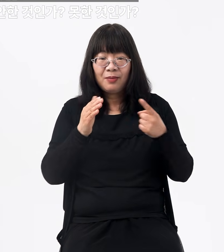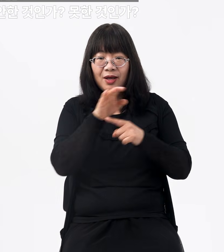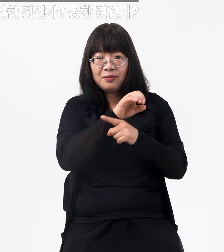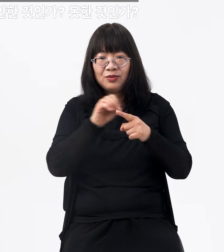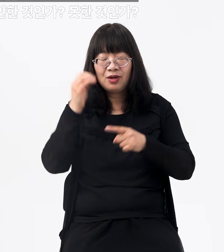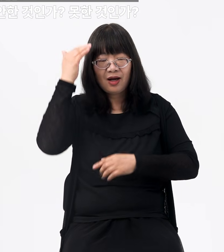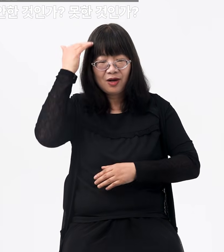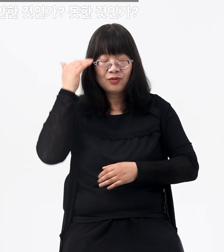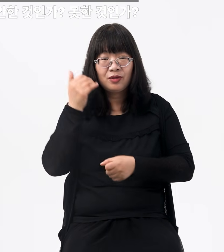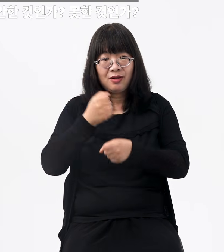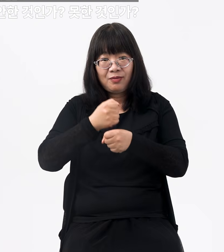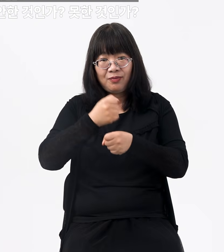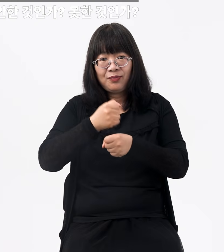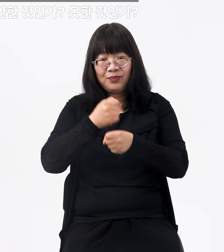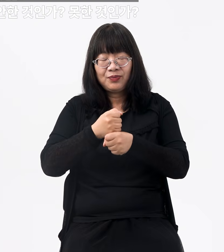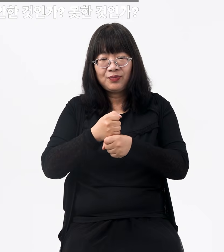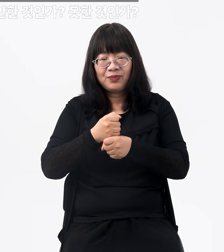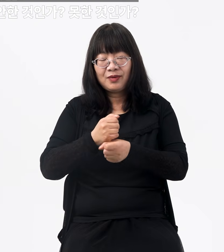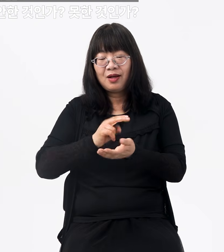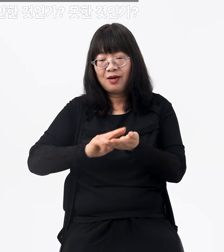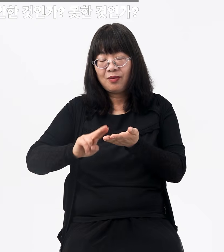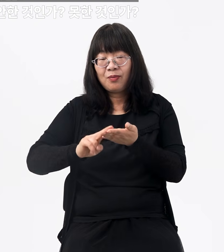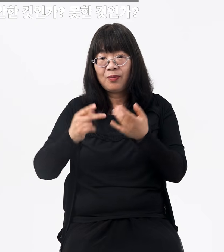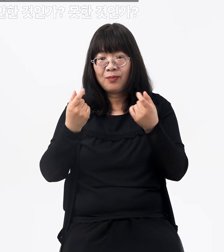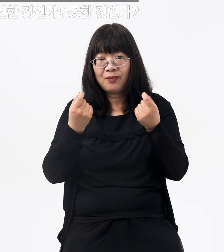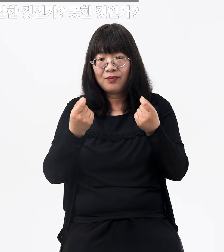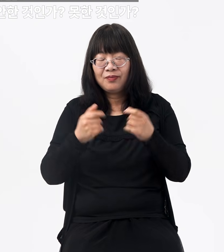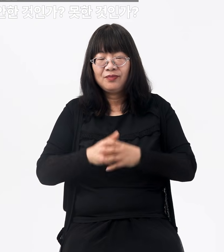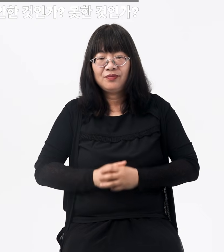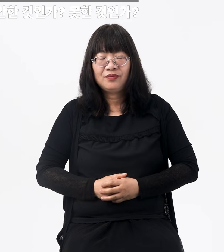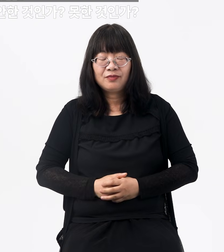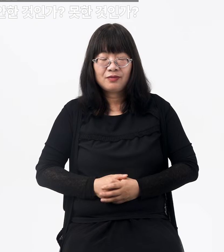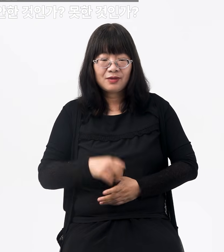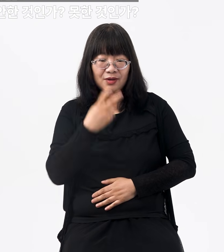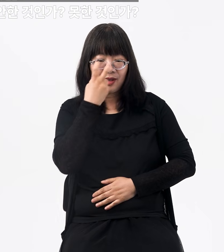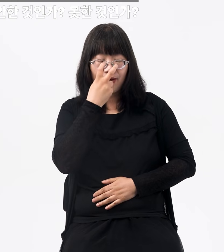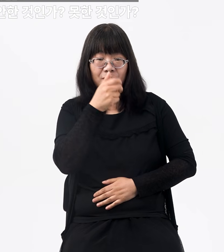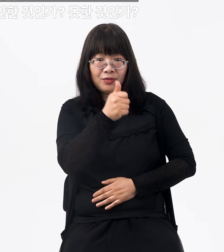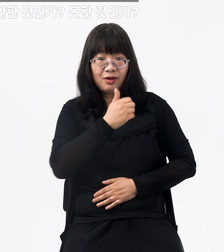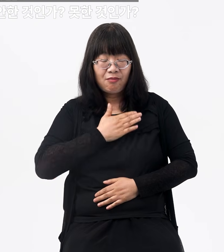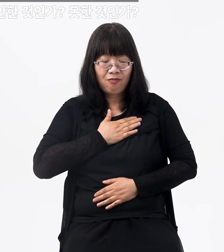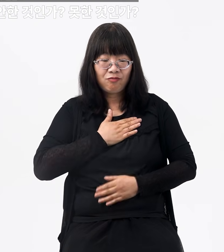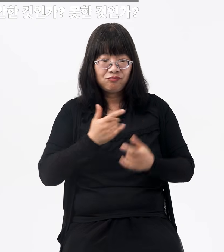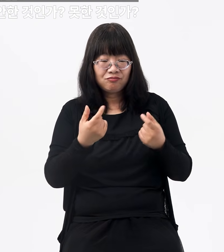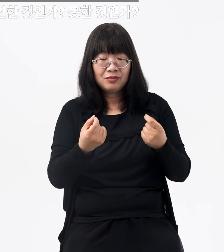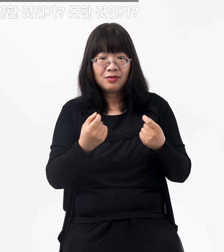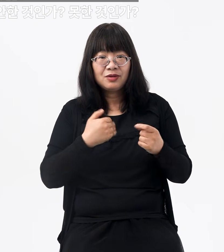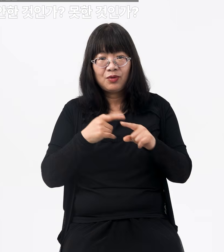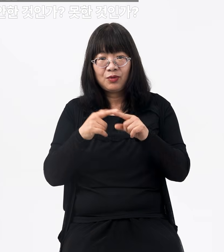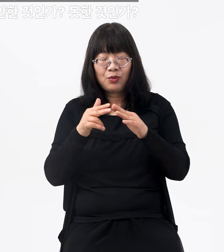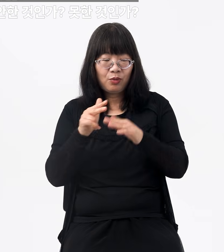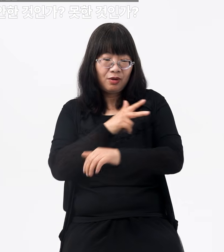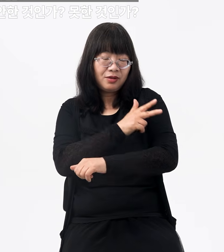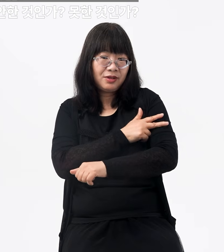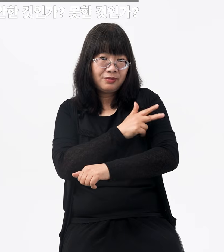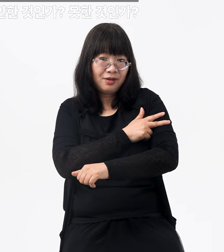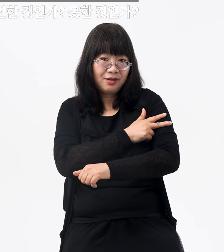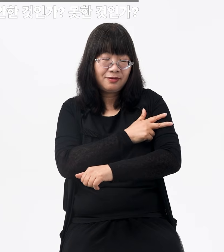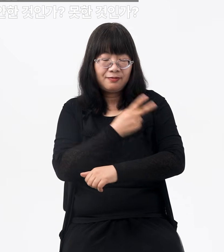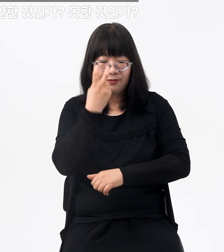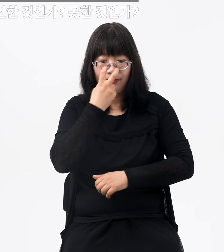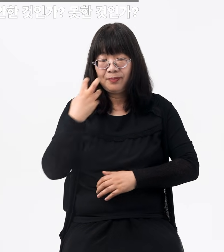한국에서 제작한 애니메이션인데 그 감독이 아시는 것처럼 저희 교회 집사님이 감독을